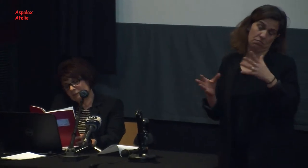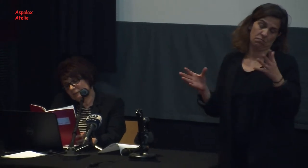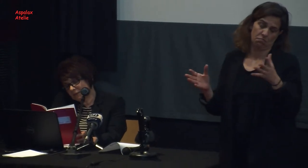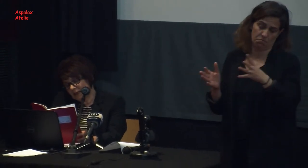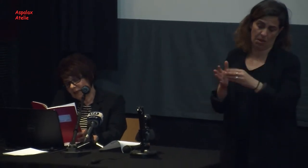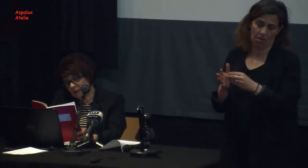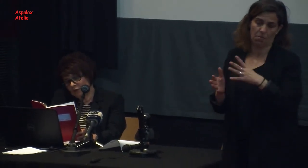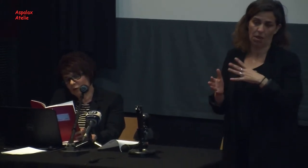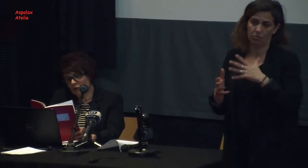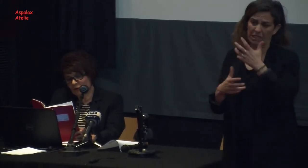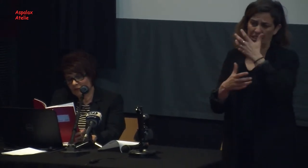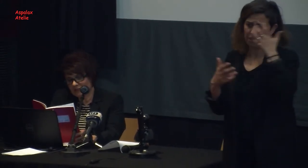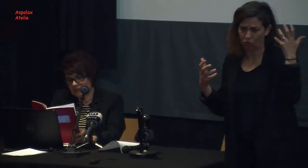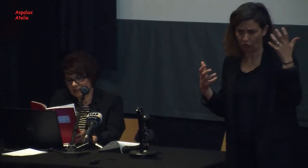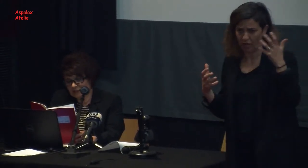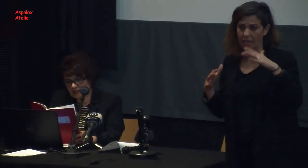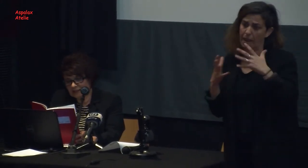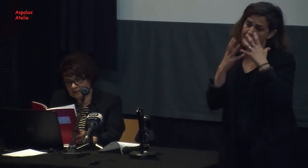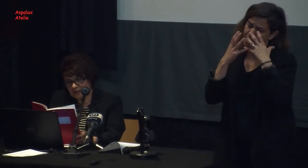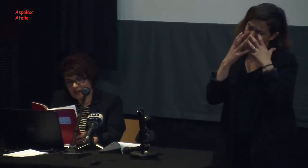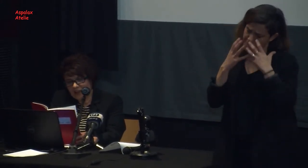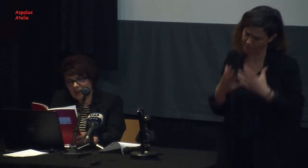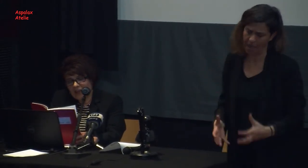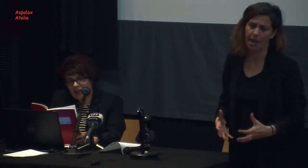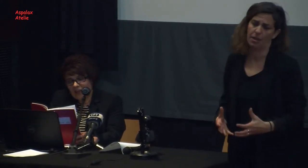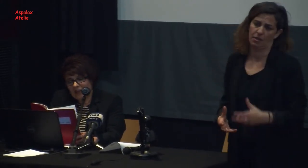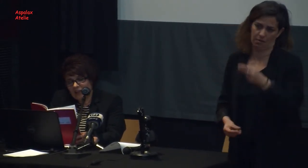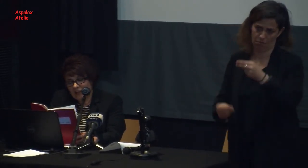ή για πιο προχωρημένες καταστάσεις.